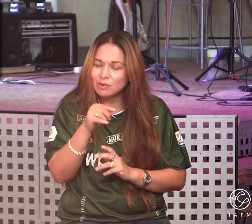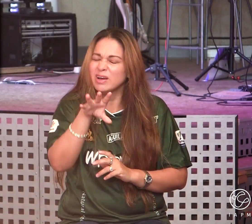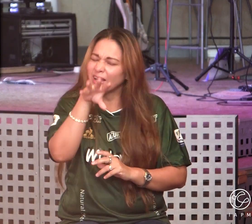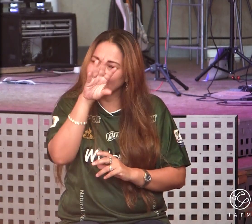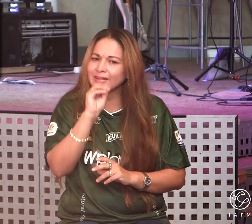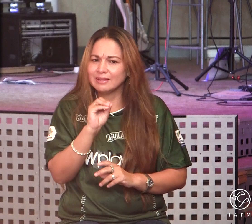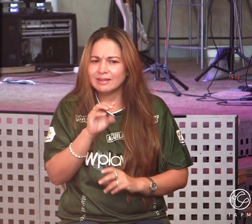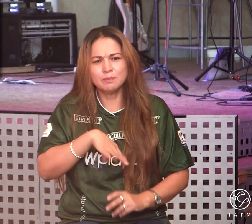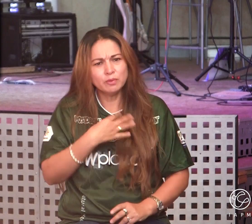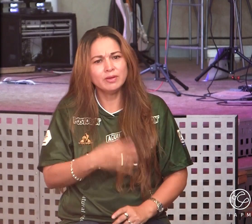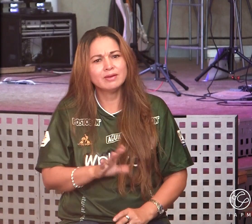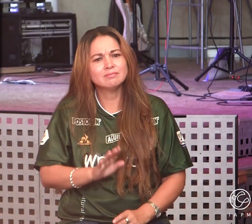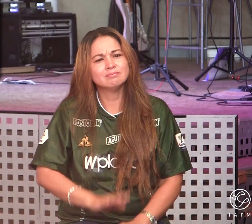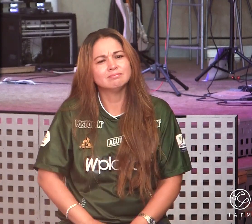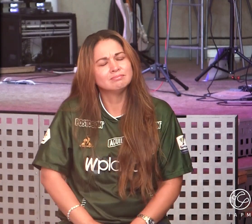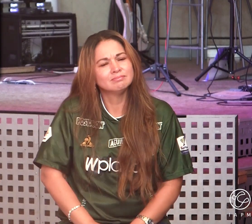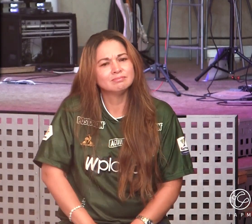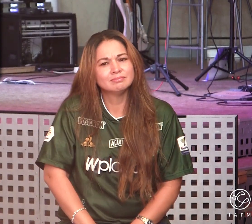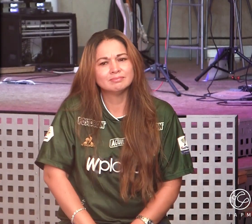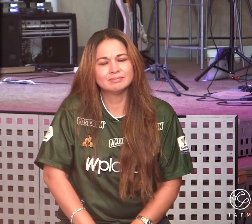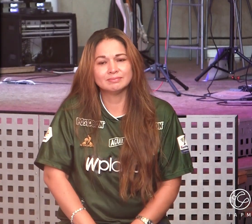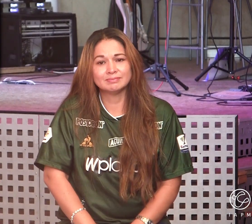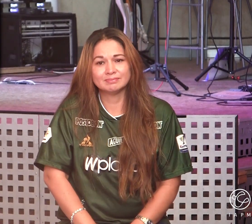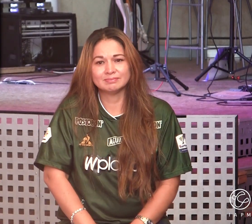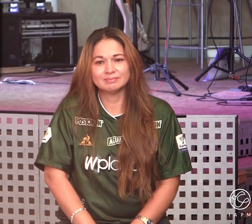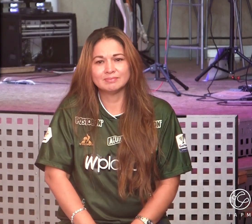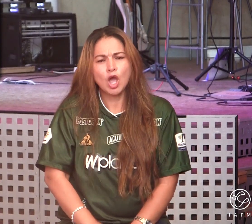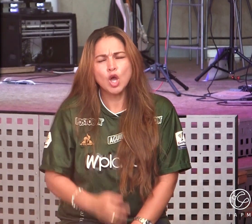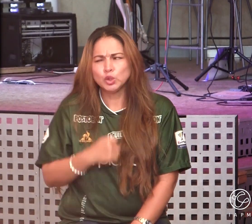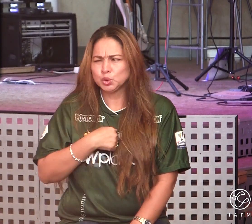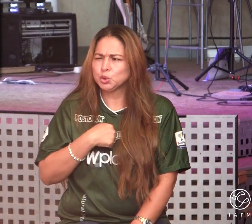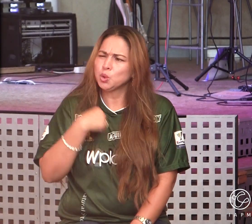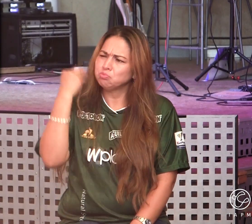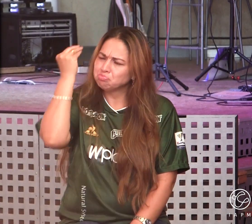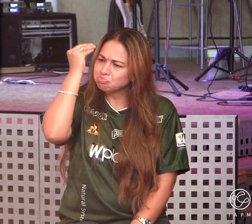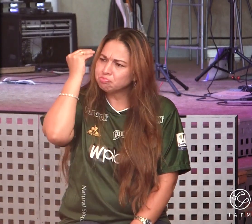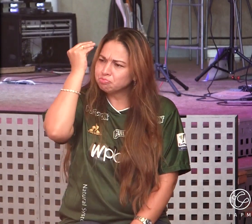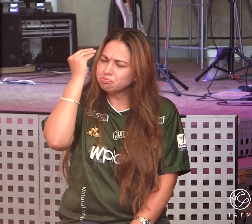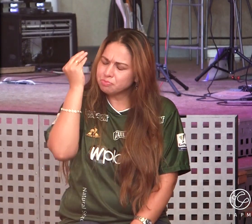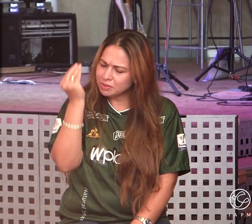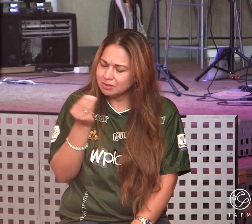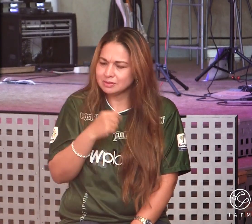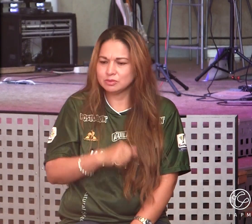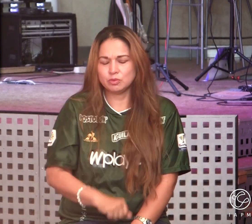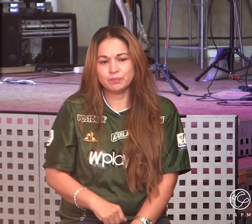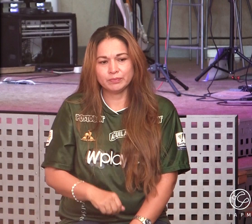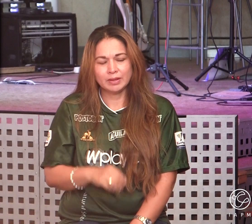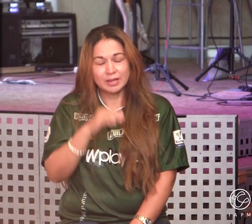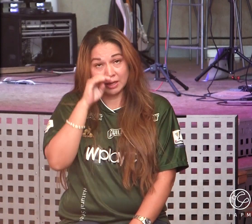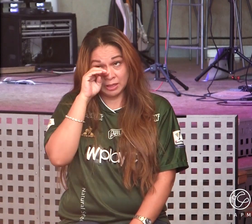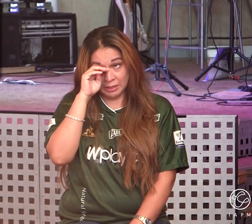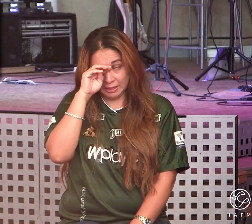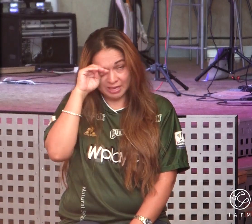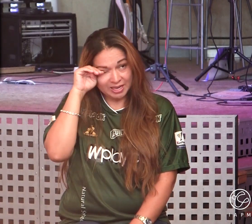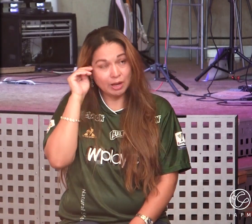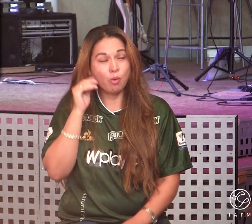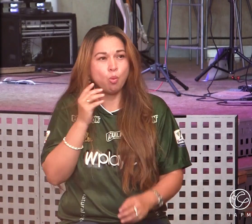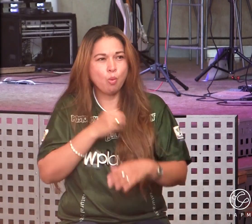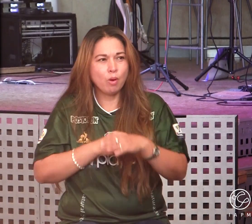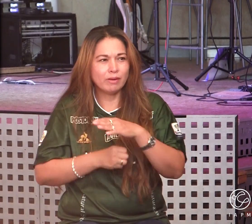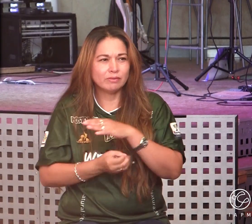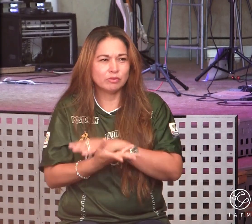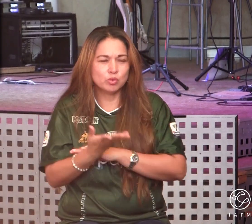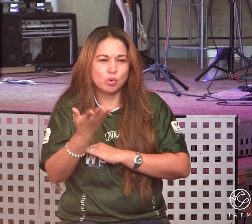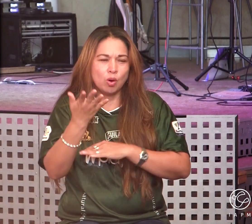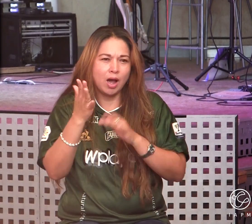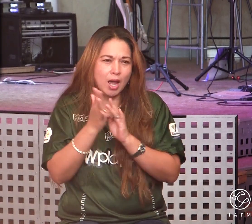crees junto conmigo que con Jesús comenzó un camino de regreso a todo lo que Dios quiso al principio. Es como un decir: